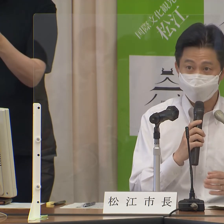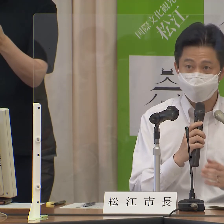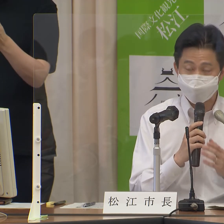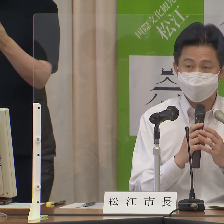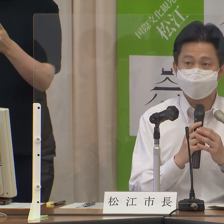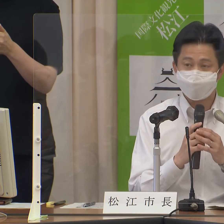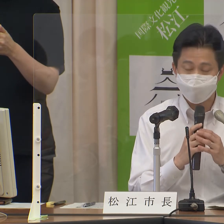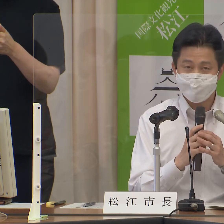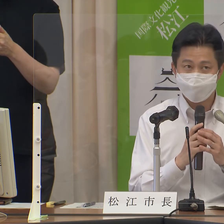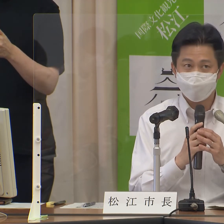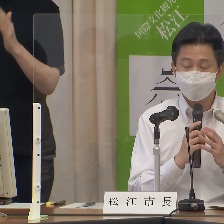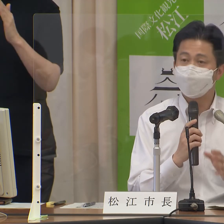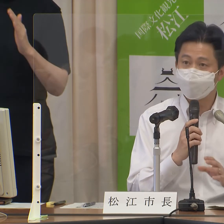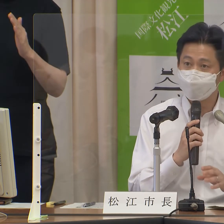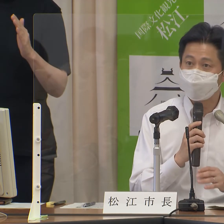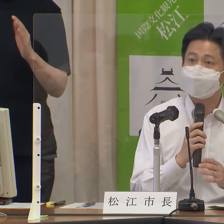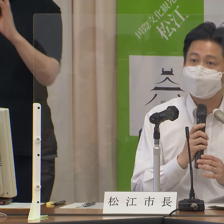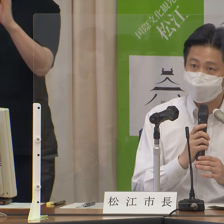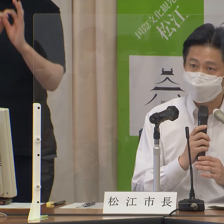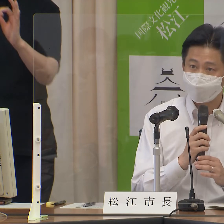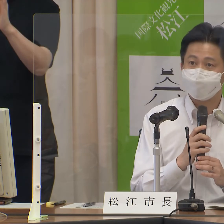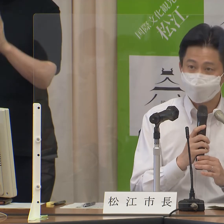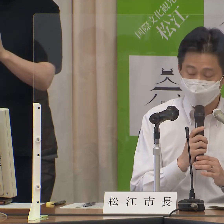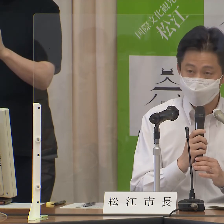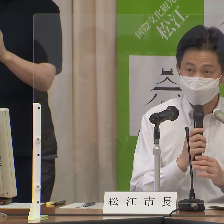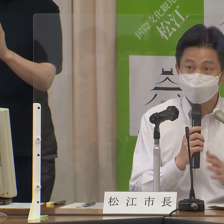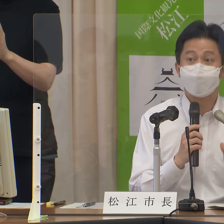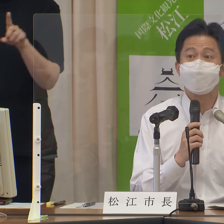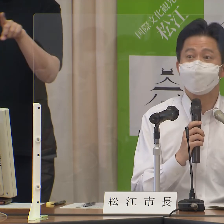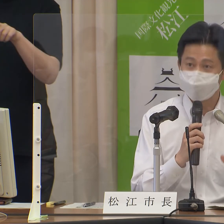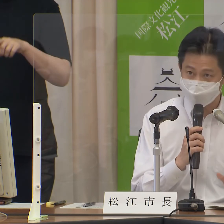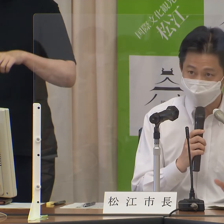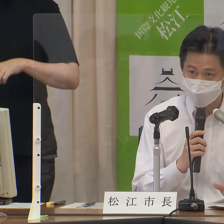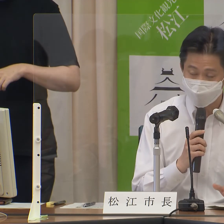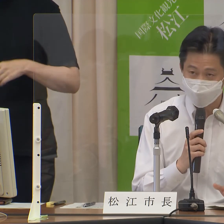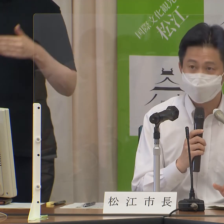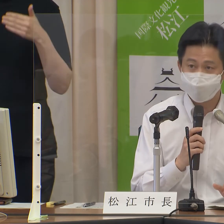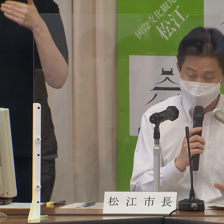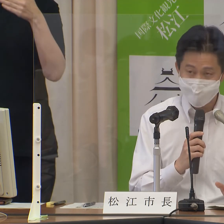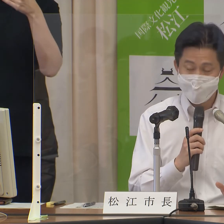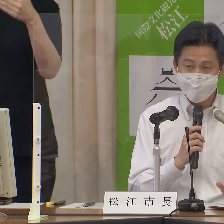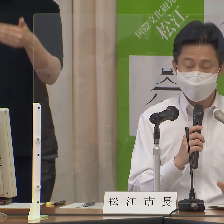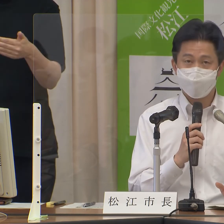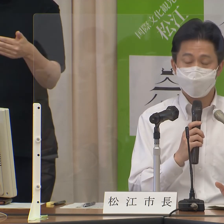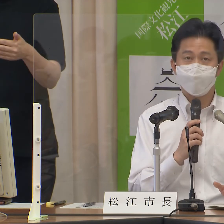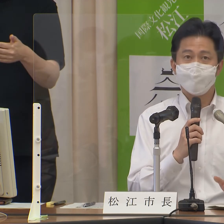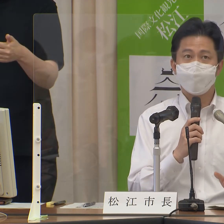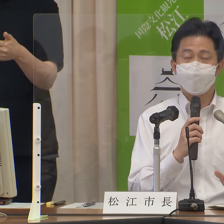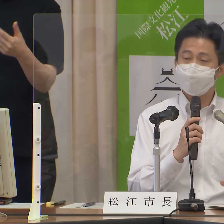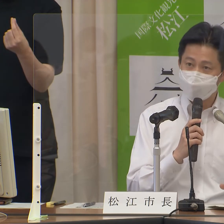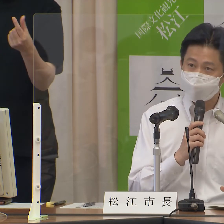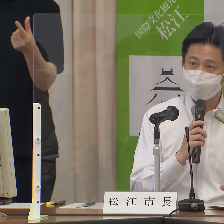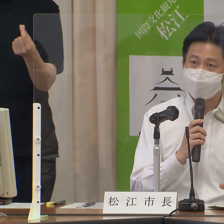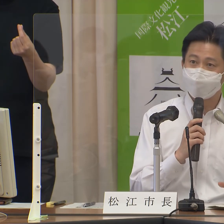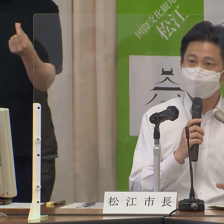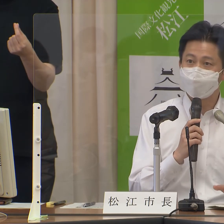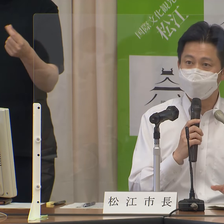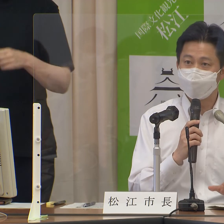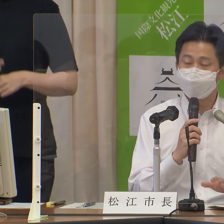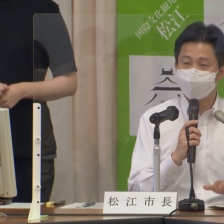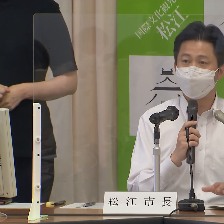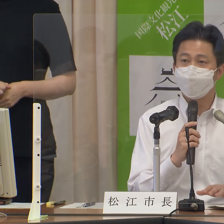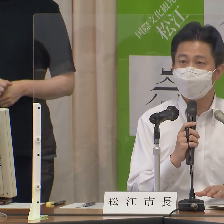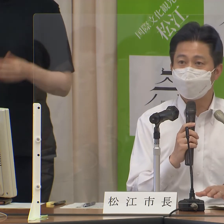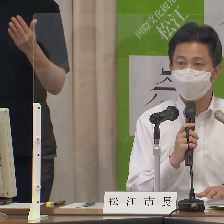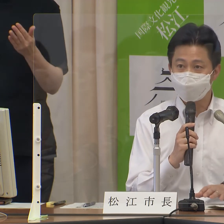会の窓口になってですね、で一緒にいろいろ考えながらやっていくということは、これ従来から変わっておりません。でそれぞれの学校によって